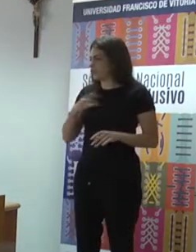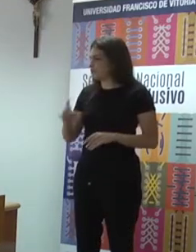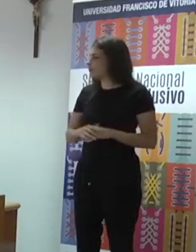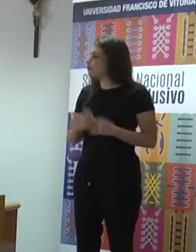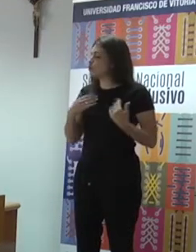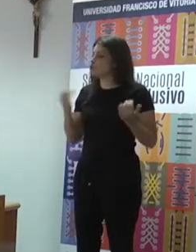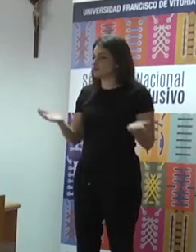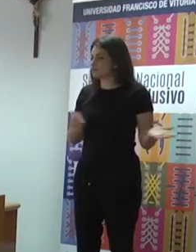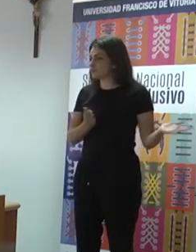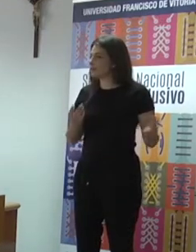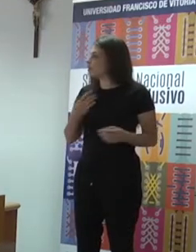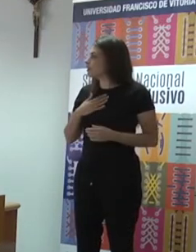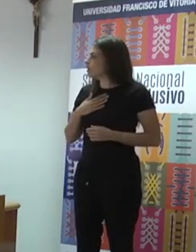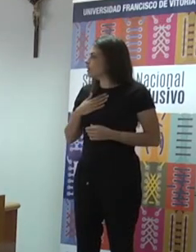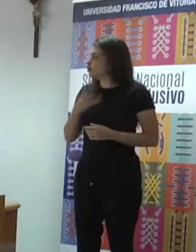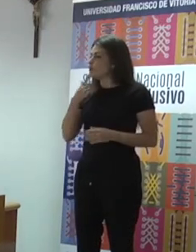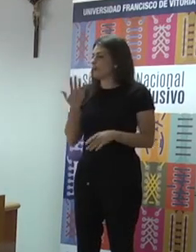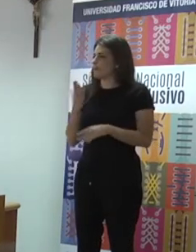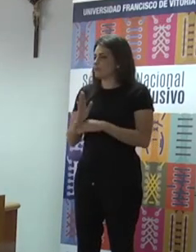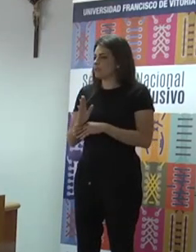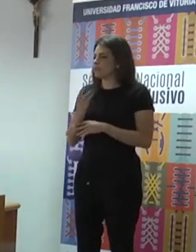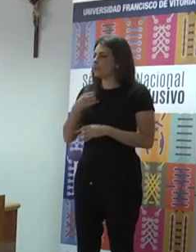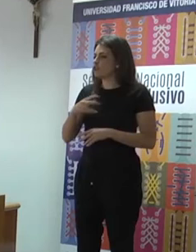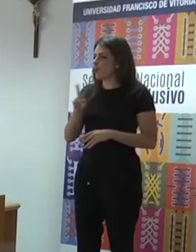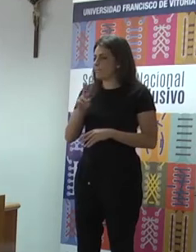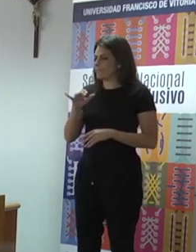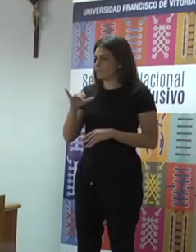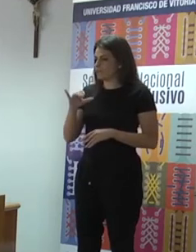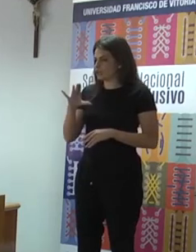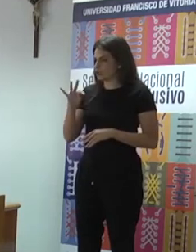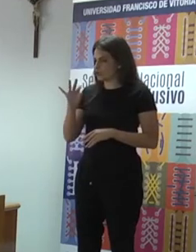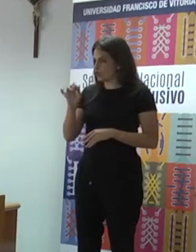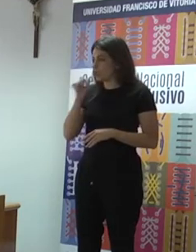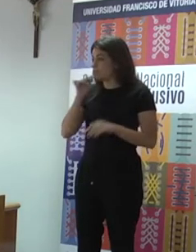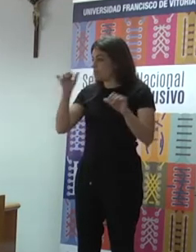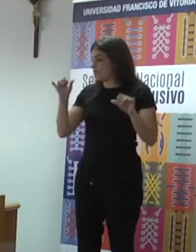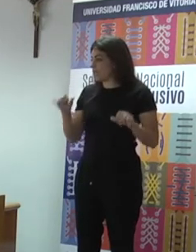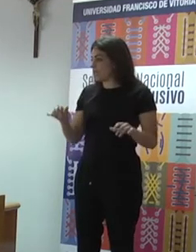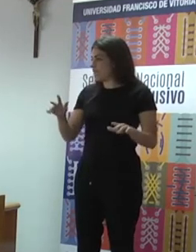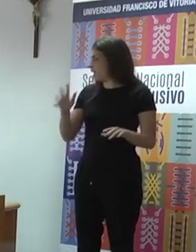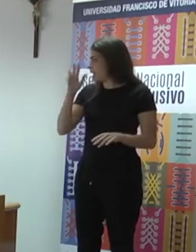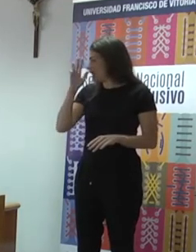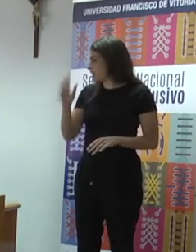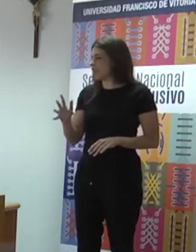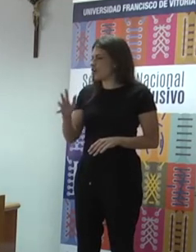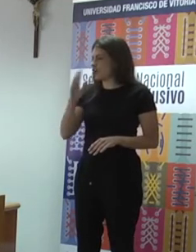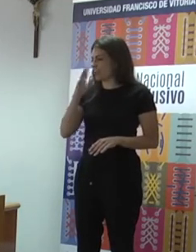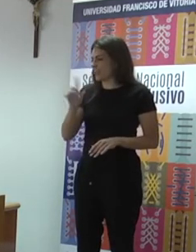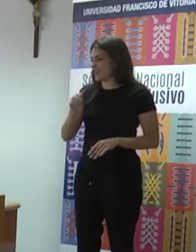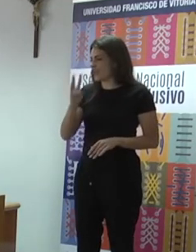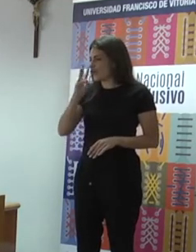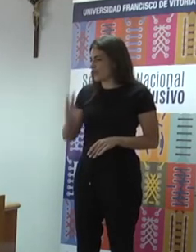Bueno, yo por un lado me presento, soy Víctor del Burgo, soy licenciado, bueno, licenciado no, perdona, soy